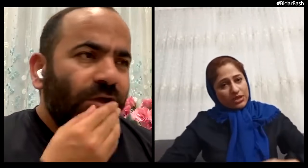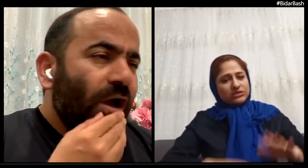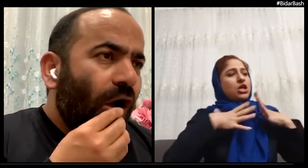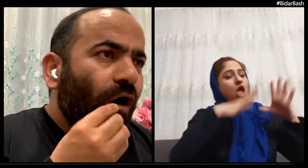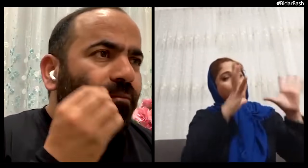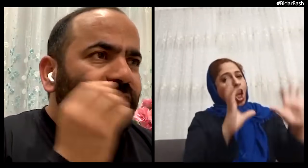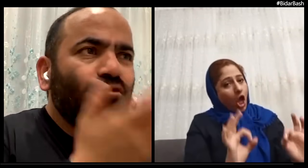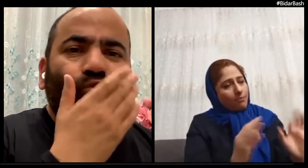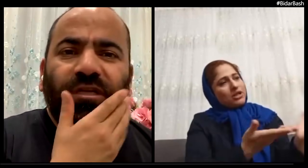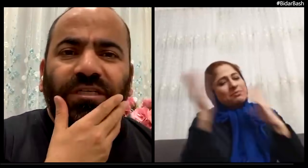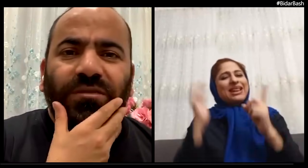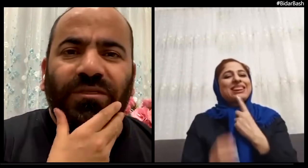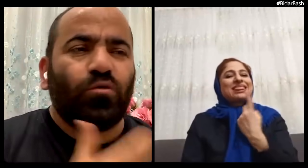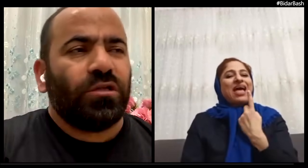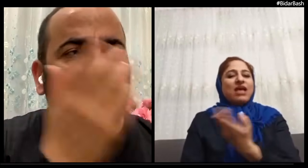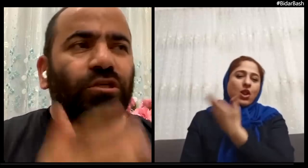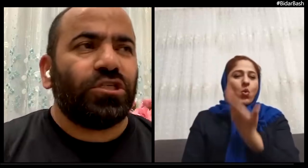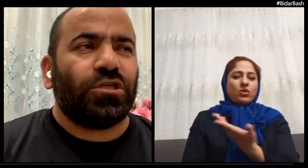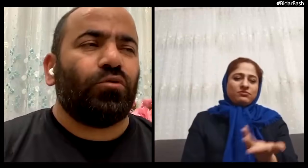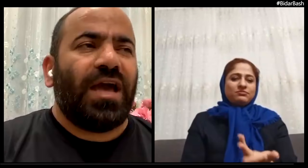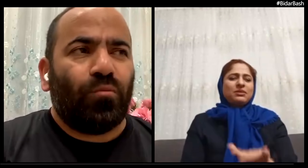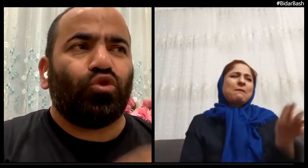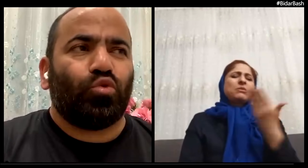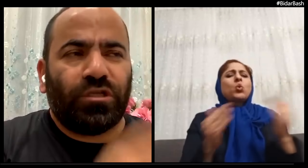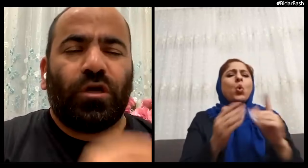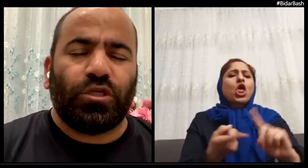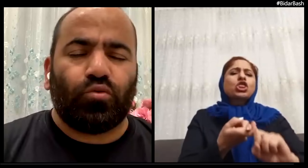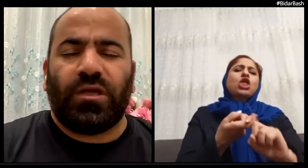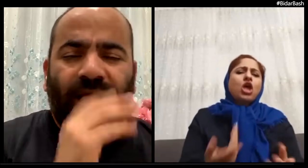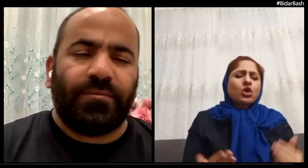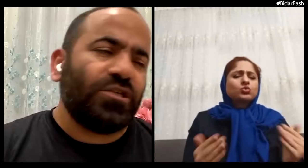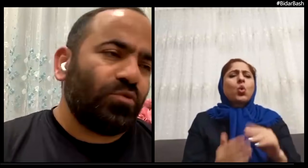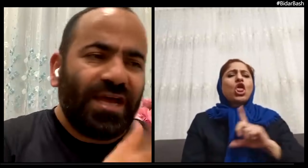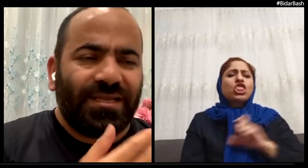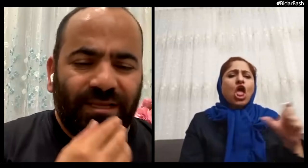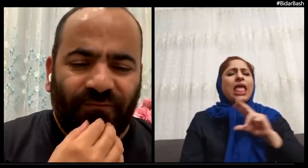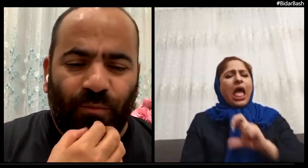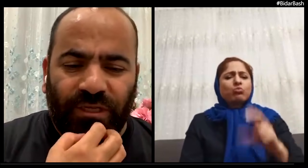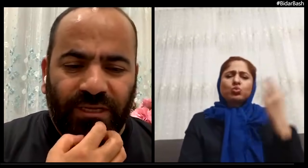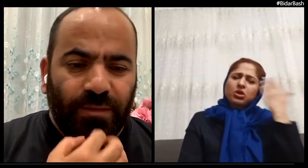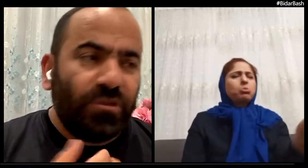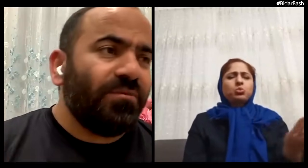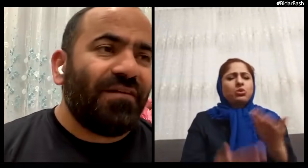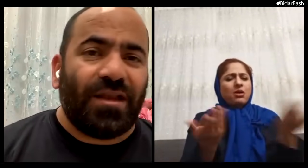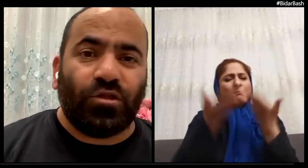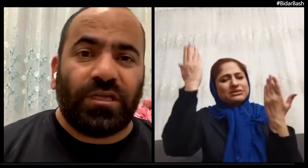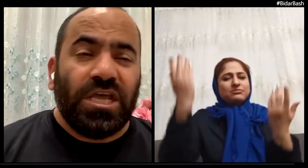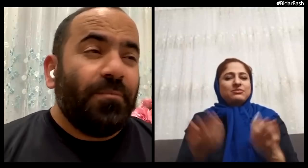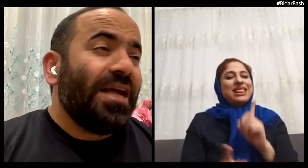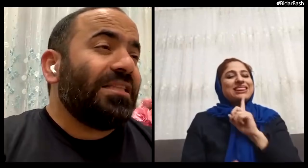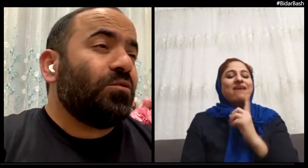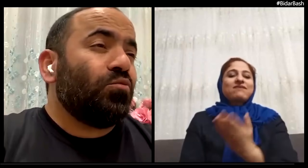تولد. آقا میریم تو خونه ای که مثلا خونه داداشش، خونه عموش، خونه داییش، خونه عمش، خونه هر کی فامیل، میریم